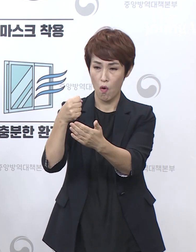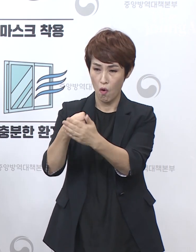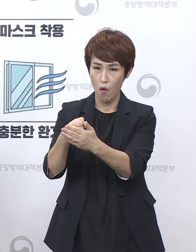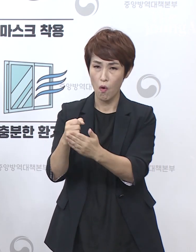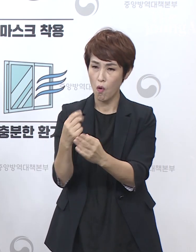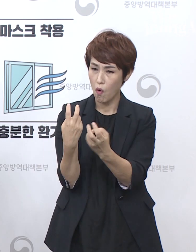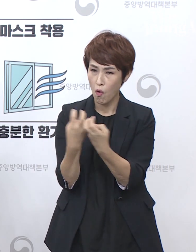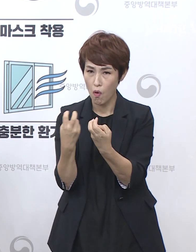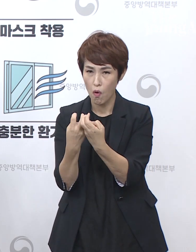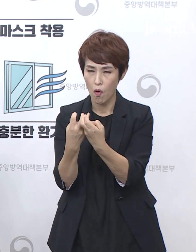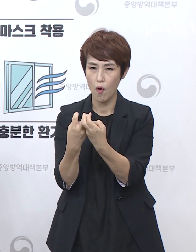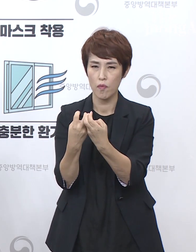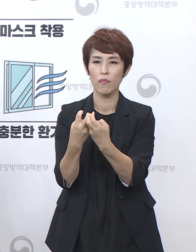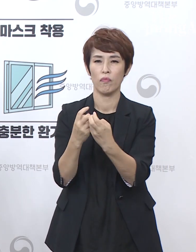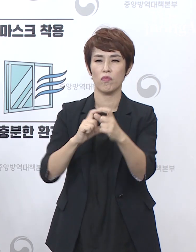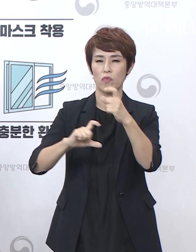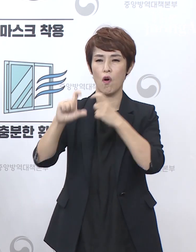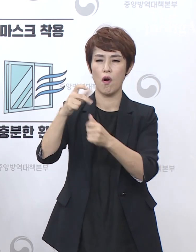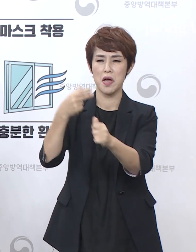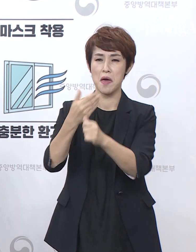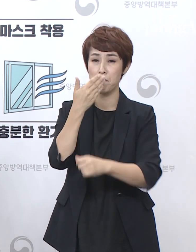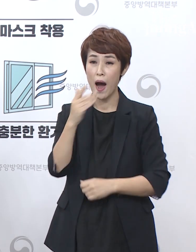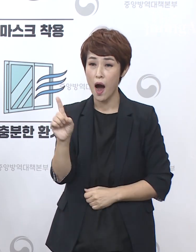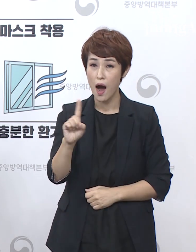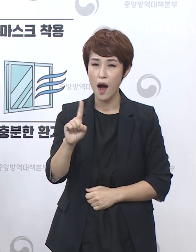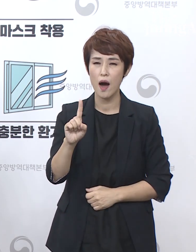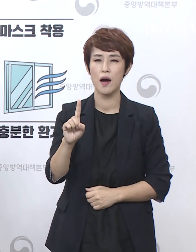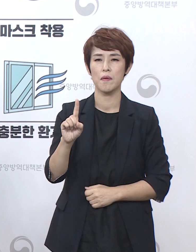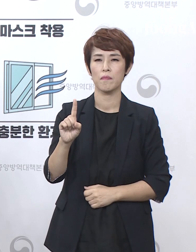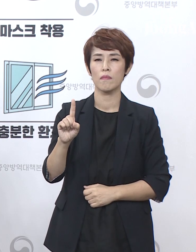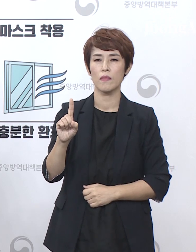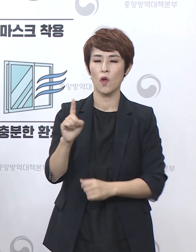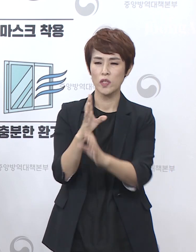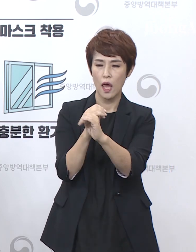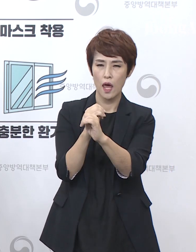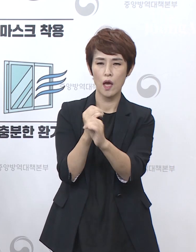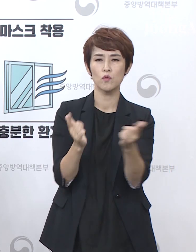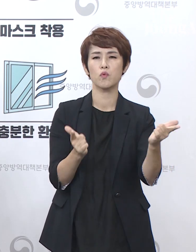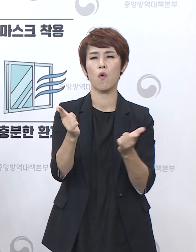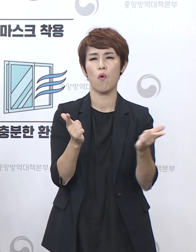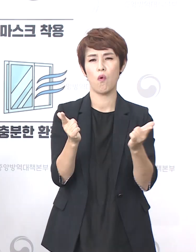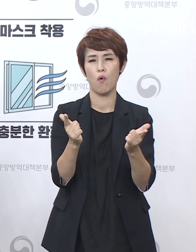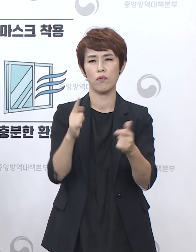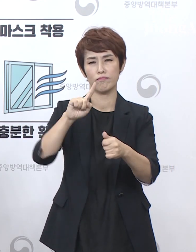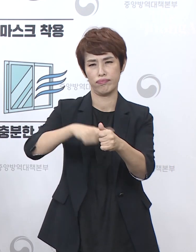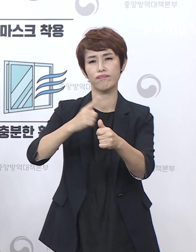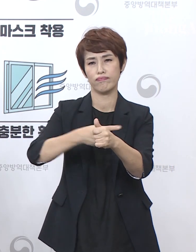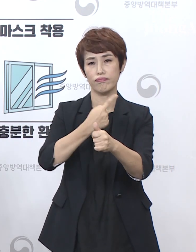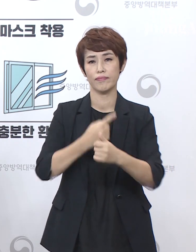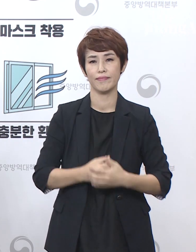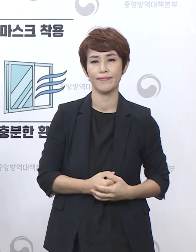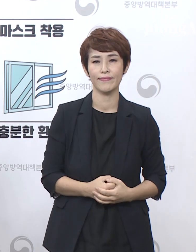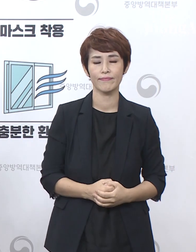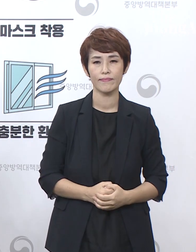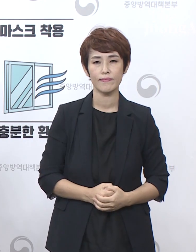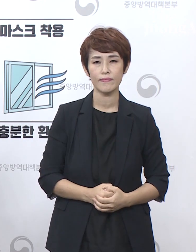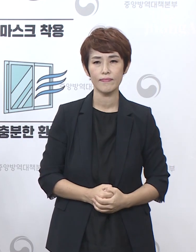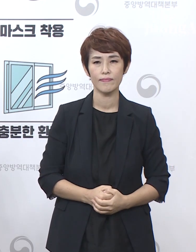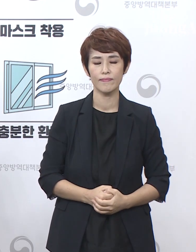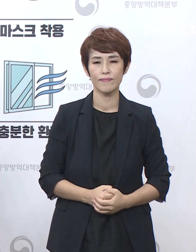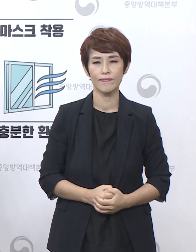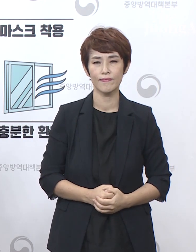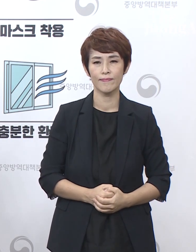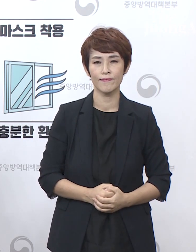경우에는 추가로 접종이 가능한 그 일정으로 시스템에서 예약을 진행하고 있는 그런 이유로